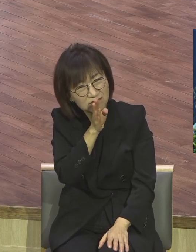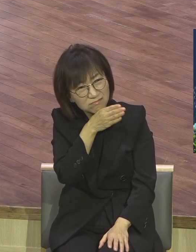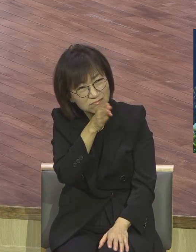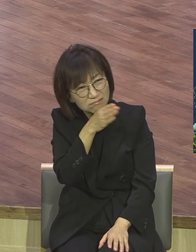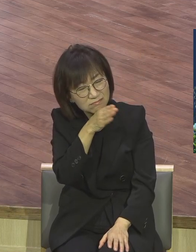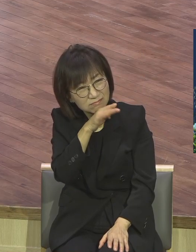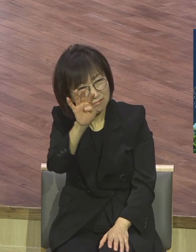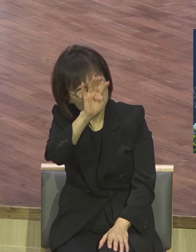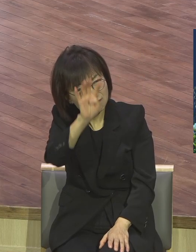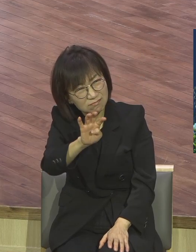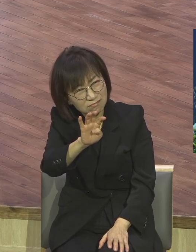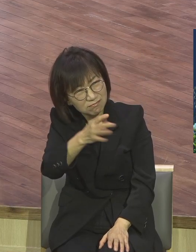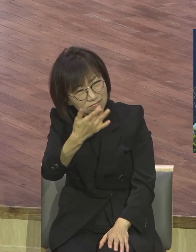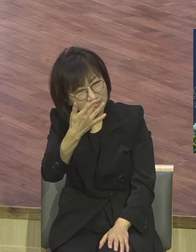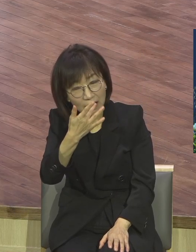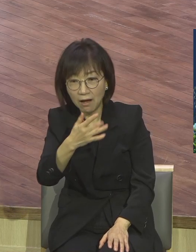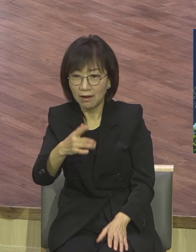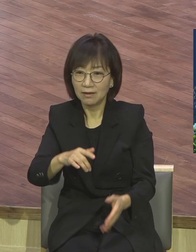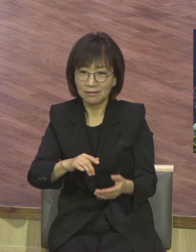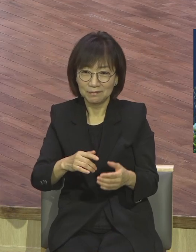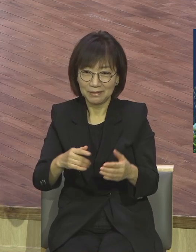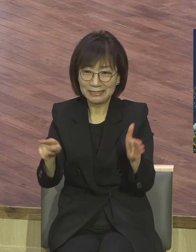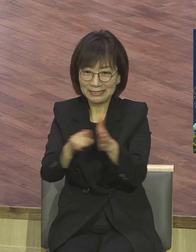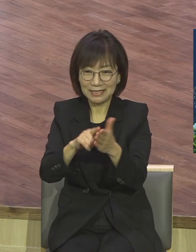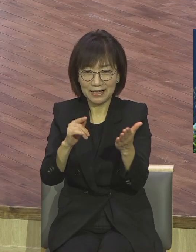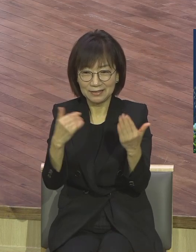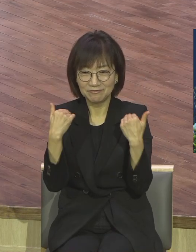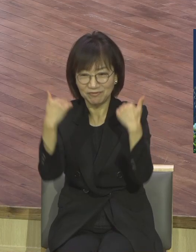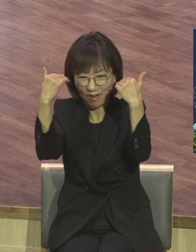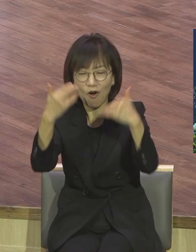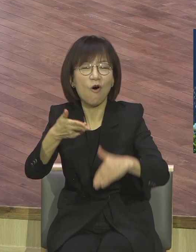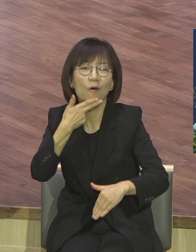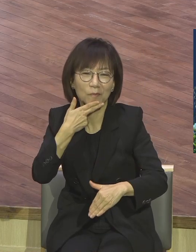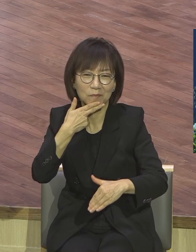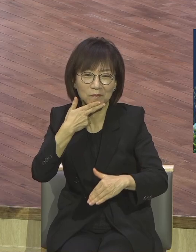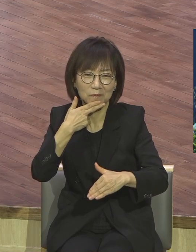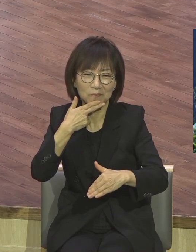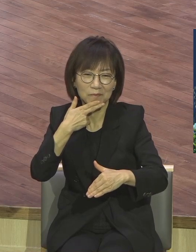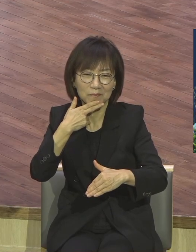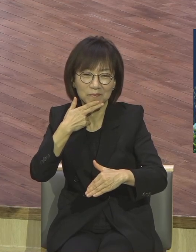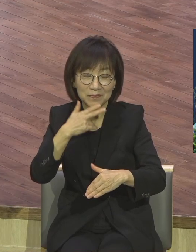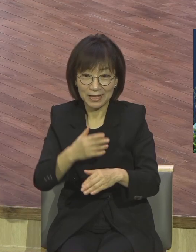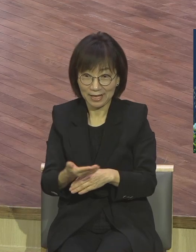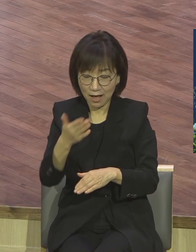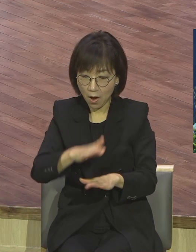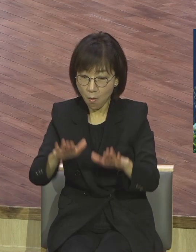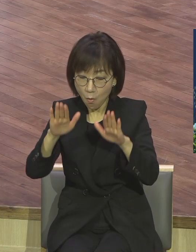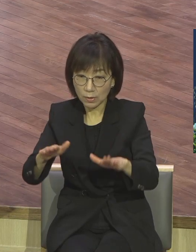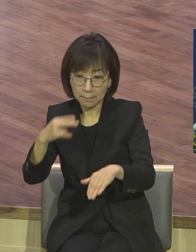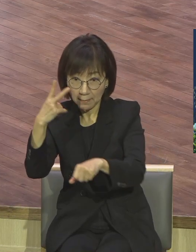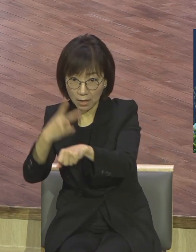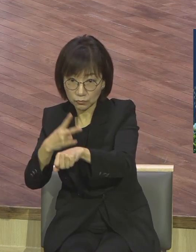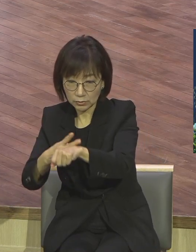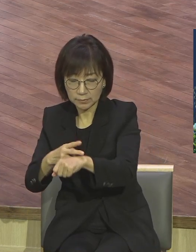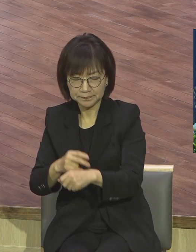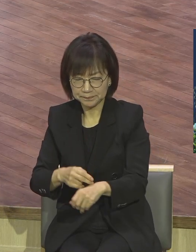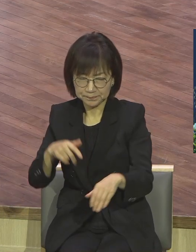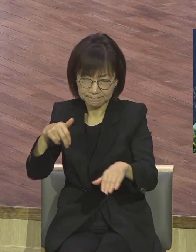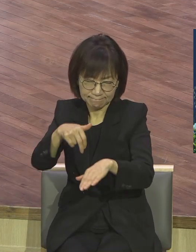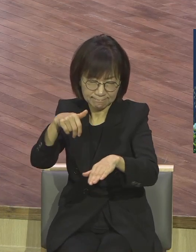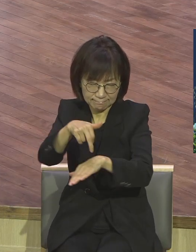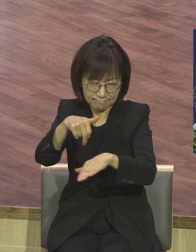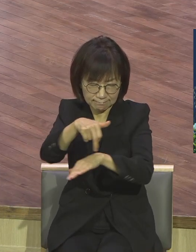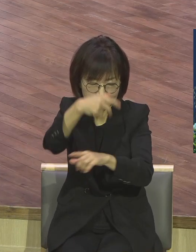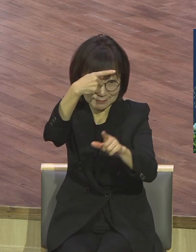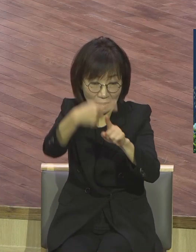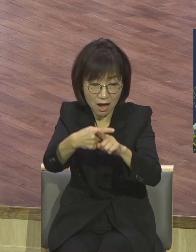변화될 수 없지요. 변화 안 옵니다. 바울은 실제로 부활하신 주님을 직접 만나고